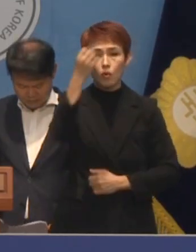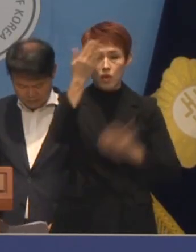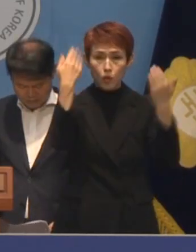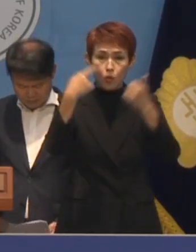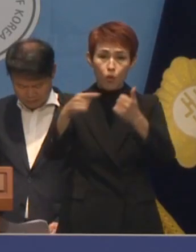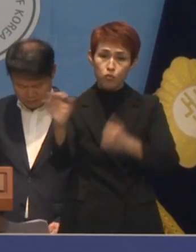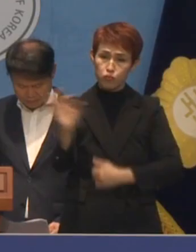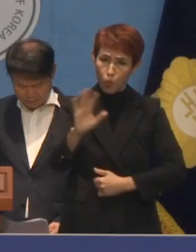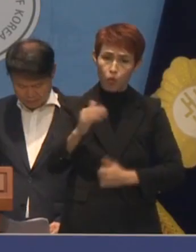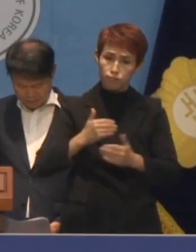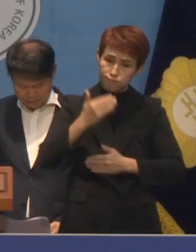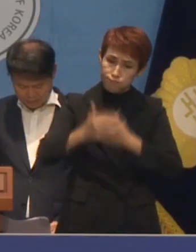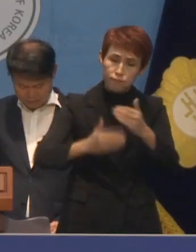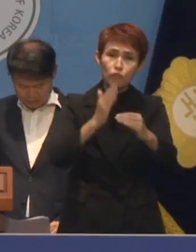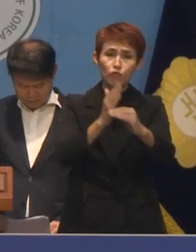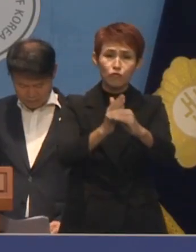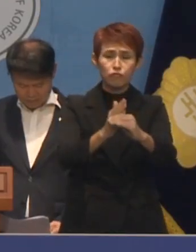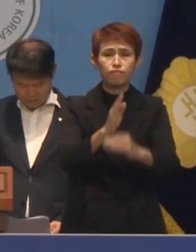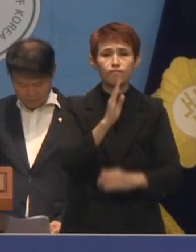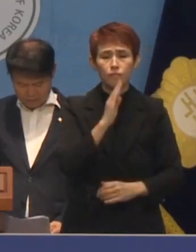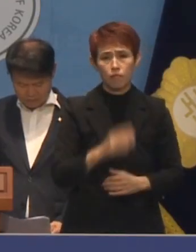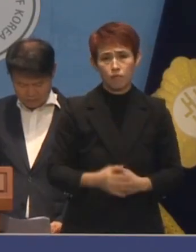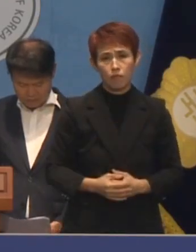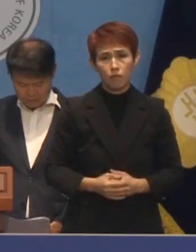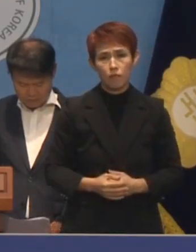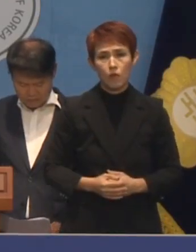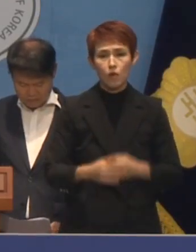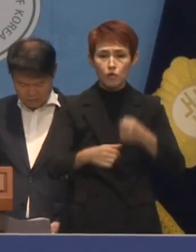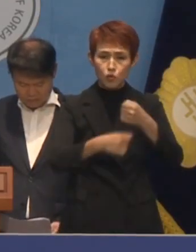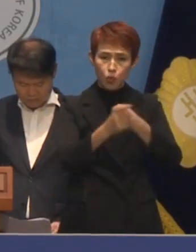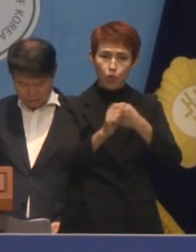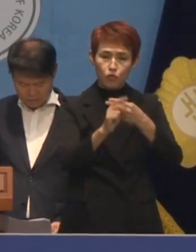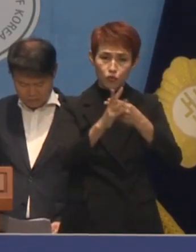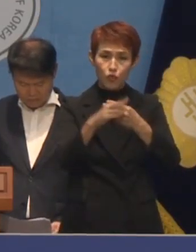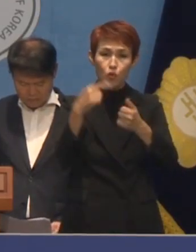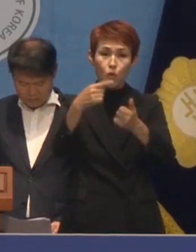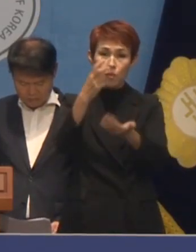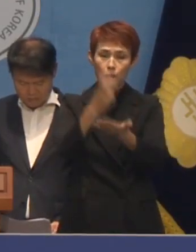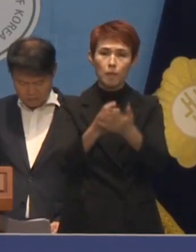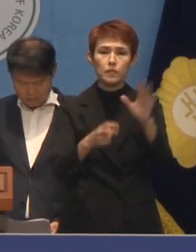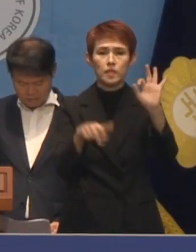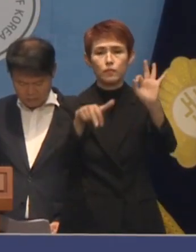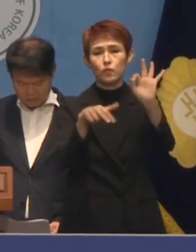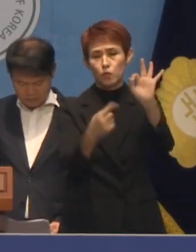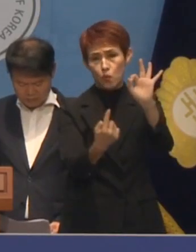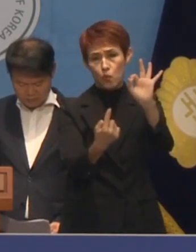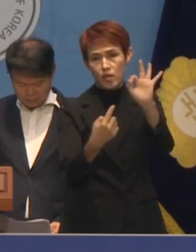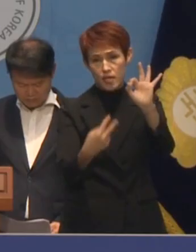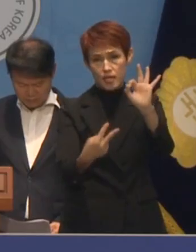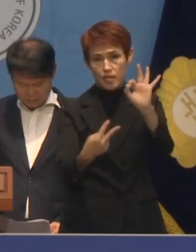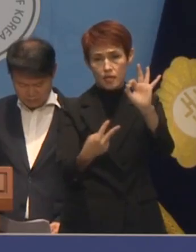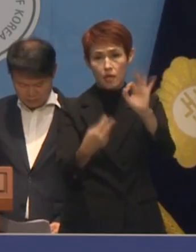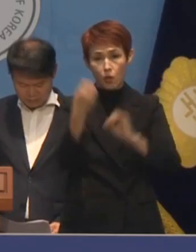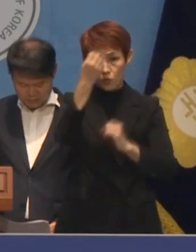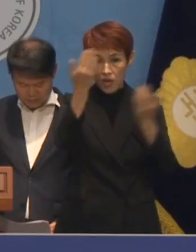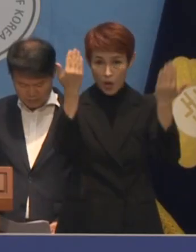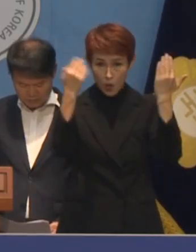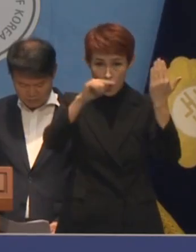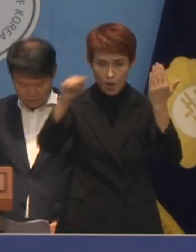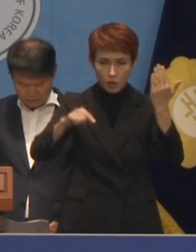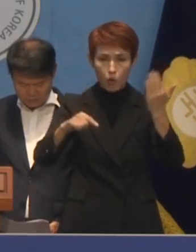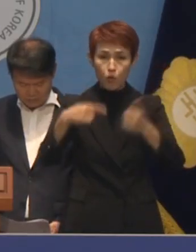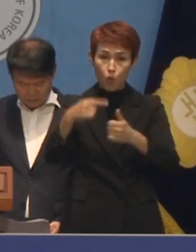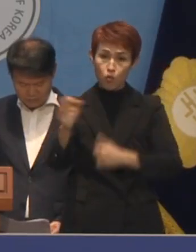무상교육이 이루어지고 있습니다. 초등등 교육법 제10조의 2 고등학교 등의